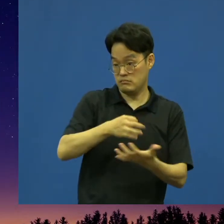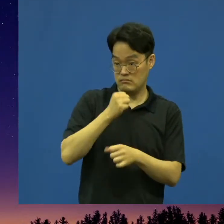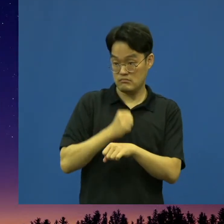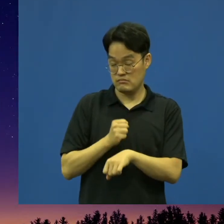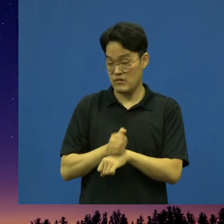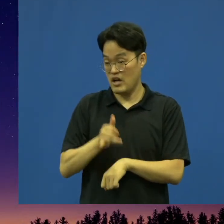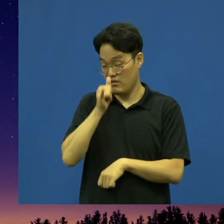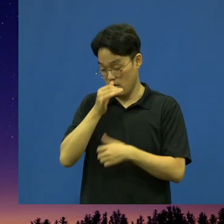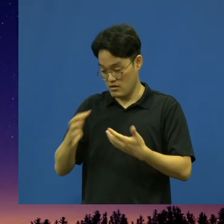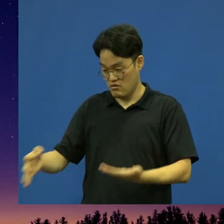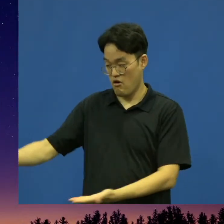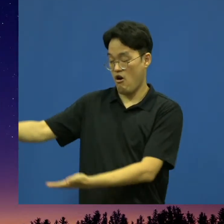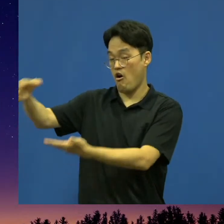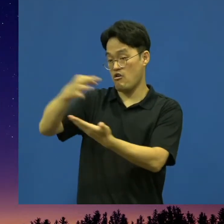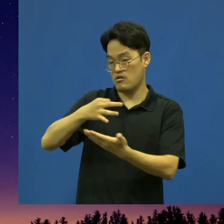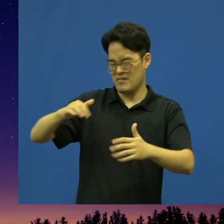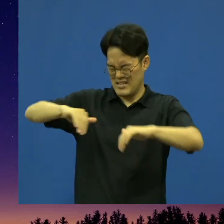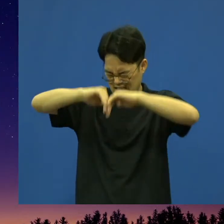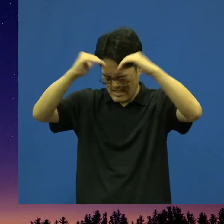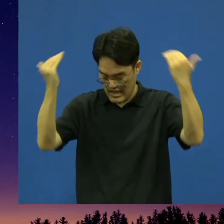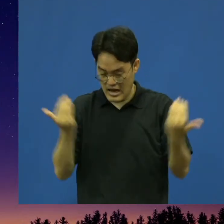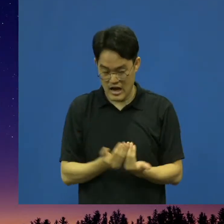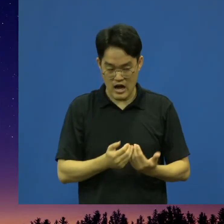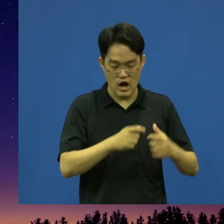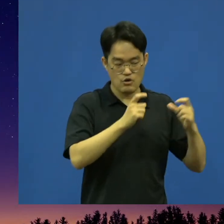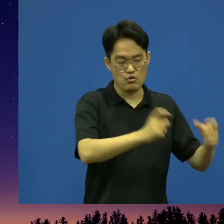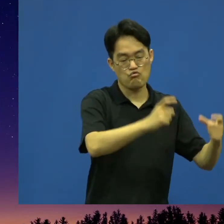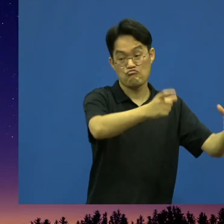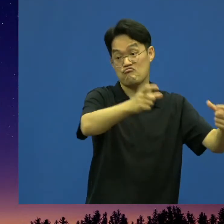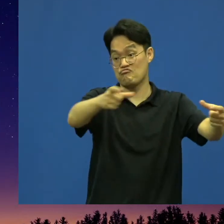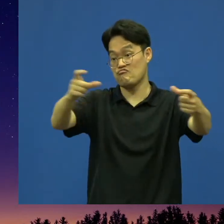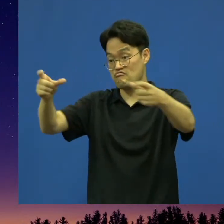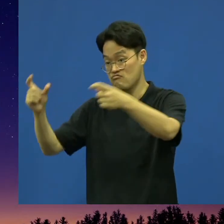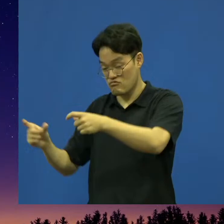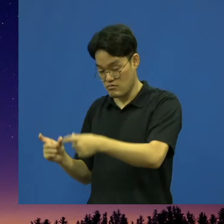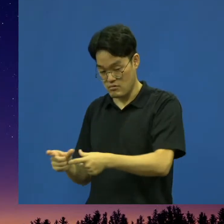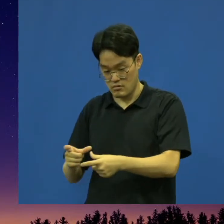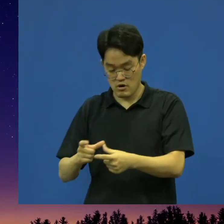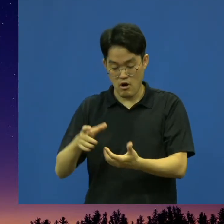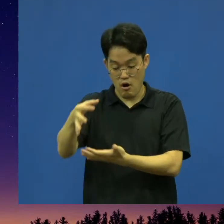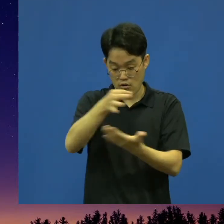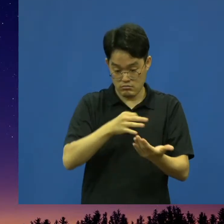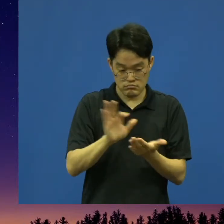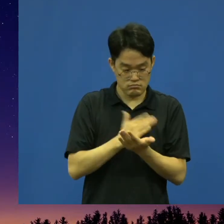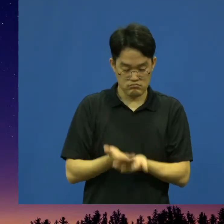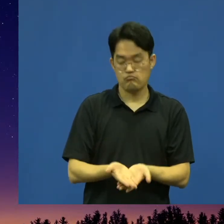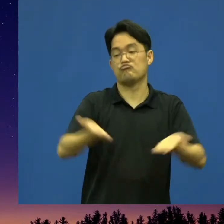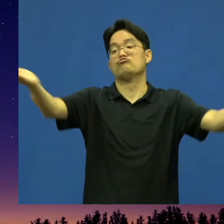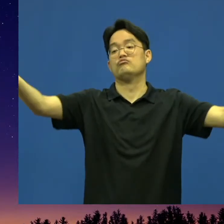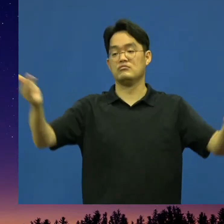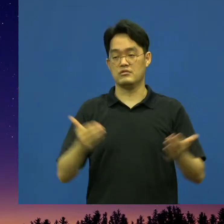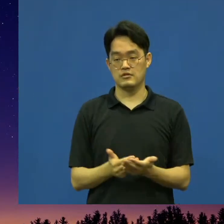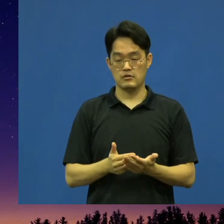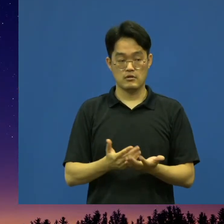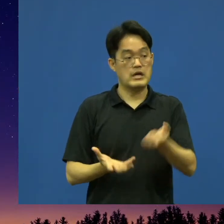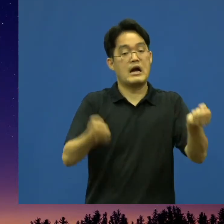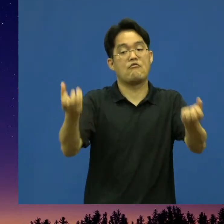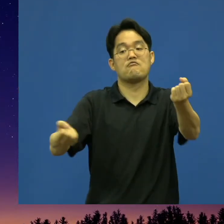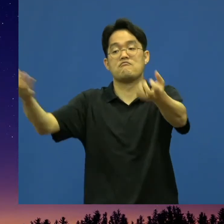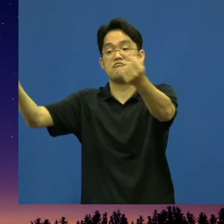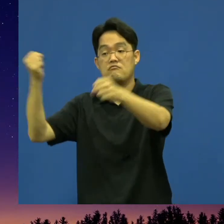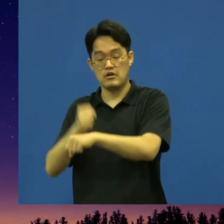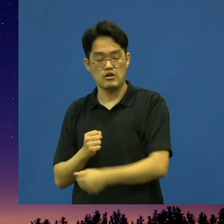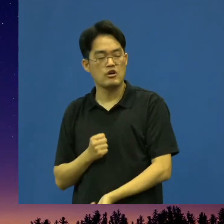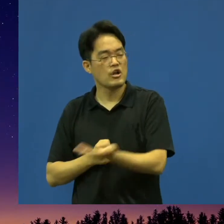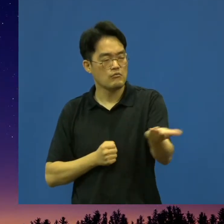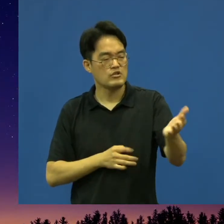그 헌금을 전부 교구별로 다 나누어 줬습니다. 그래서 그 돈을 다 가지고 가서